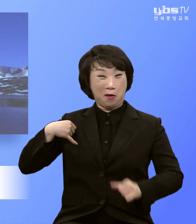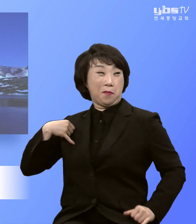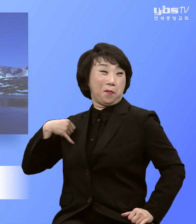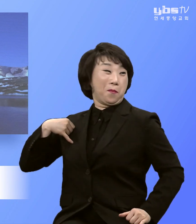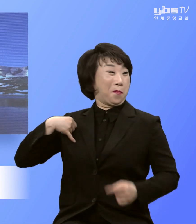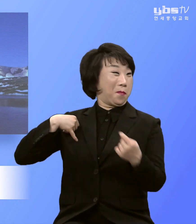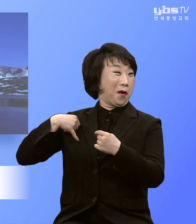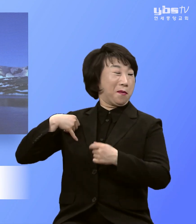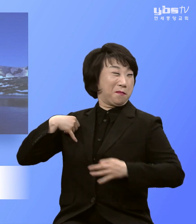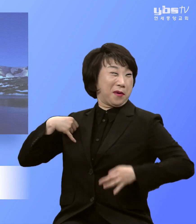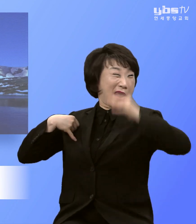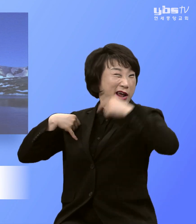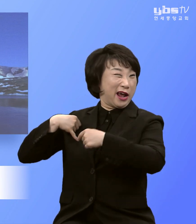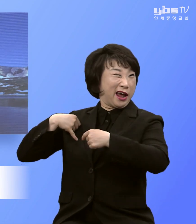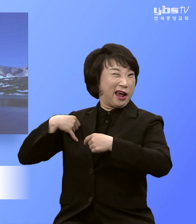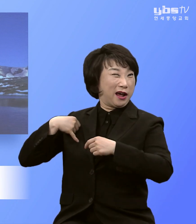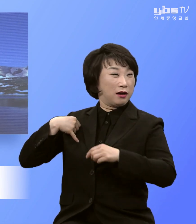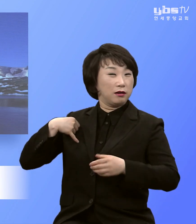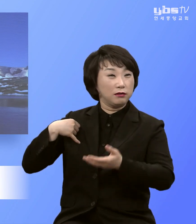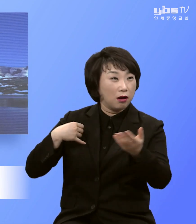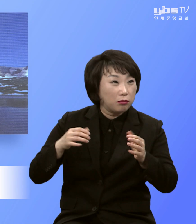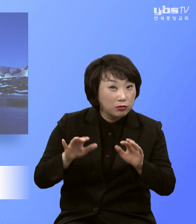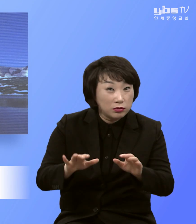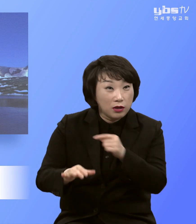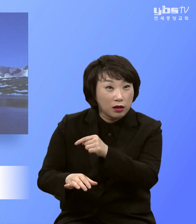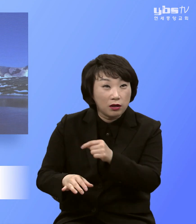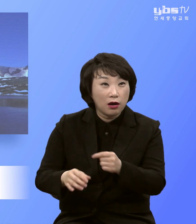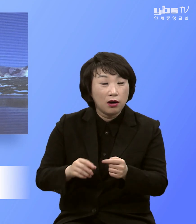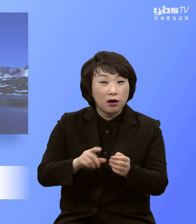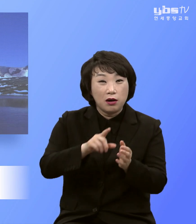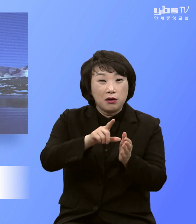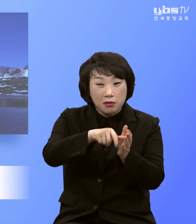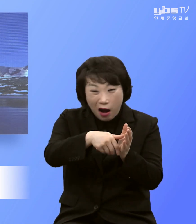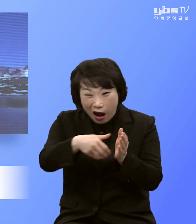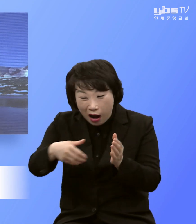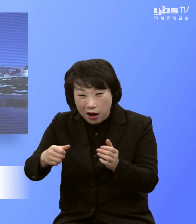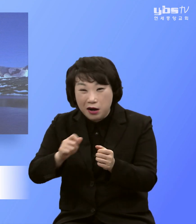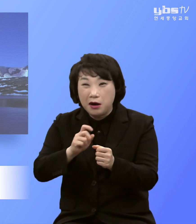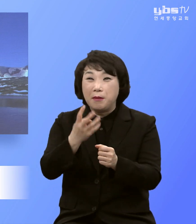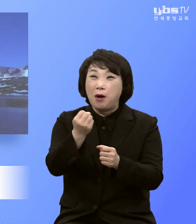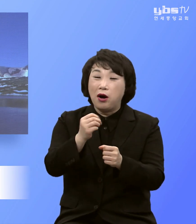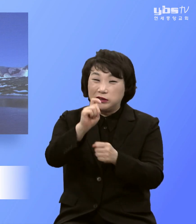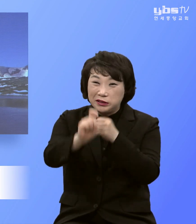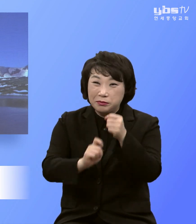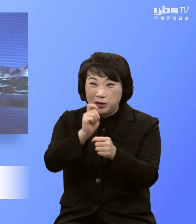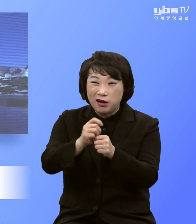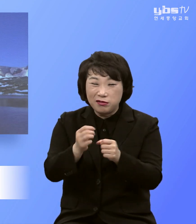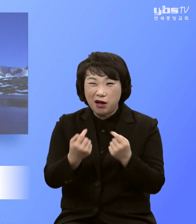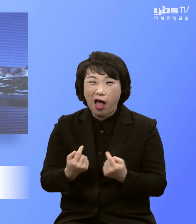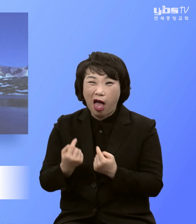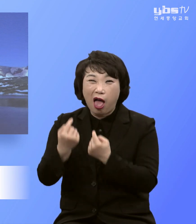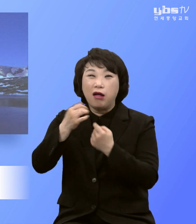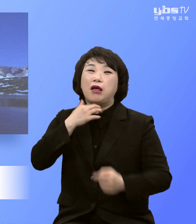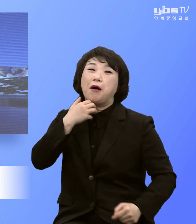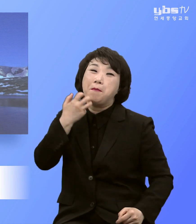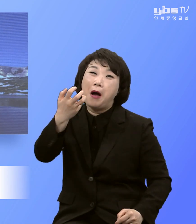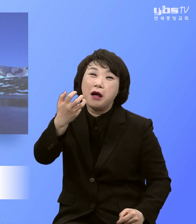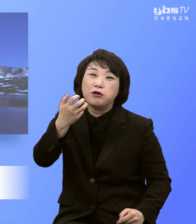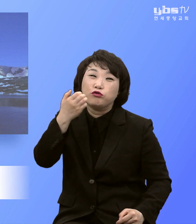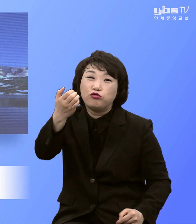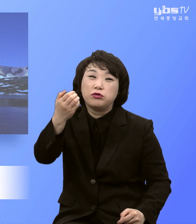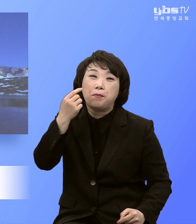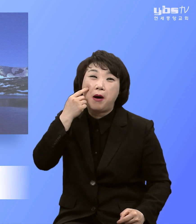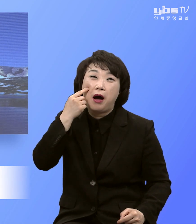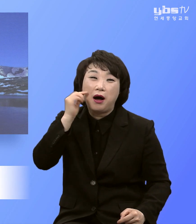백을 들어야 된다. 근데 그 사람이 몇십 년 지나서 한 80 돼보세요. 아무리 좋은